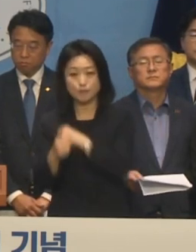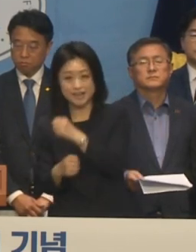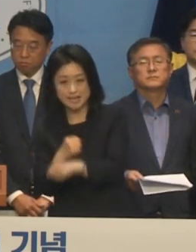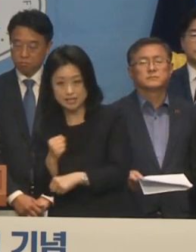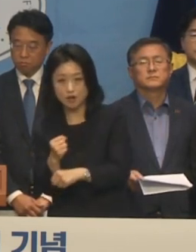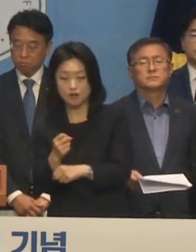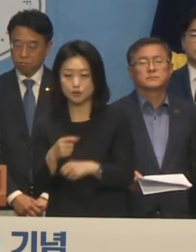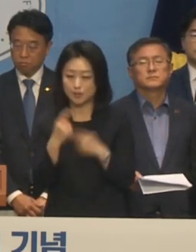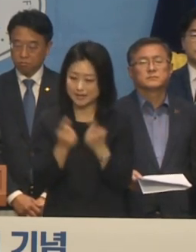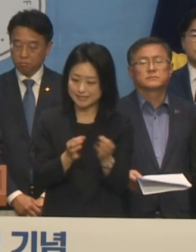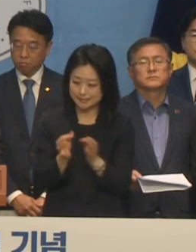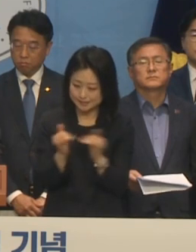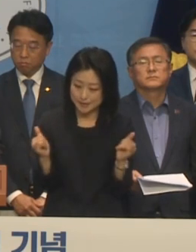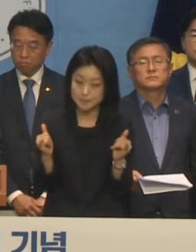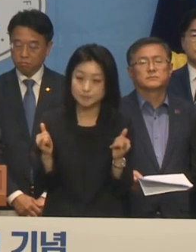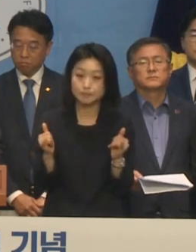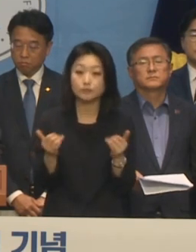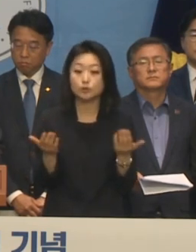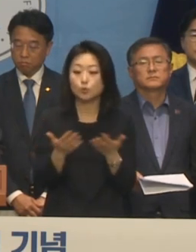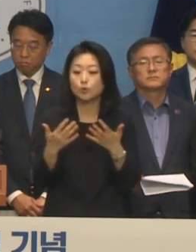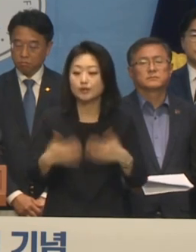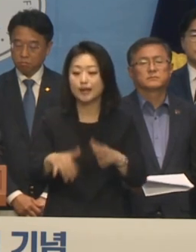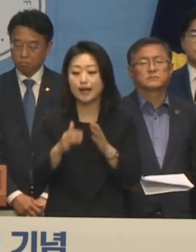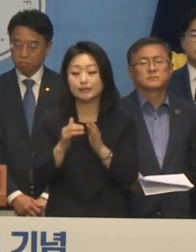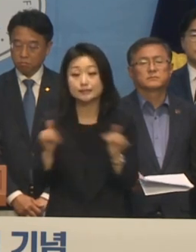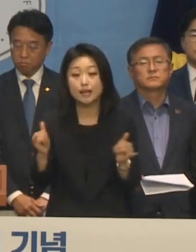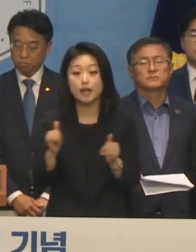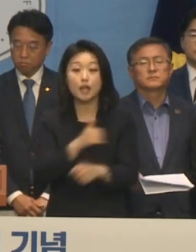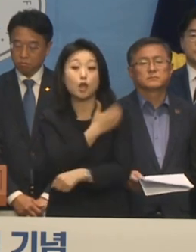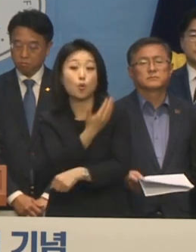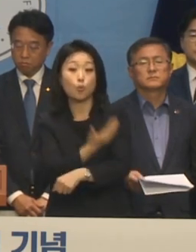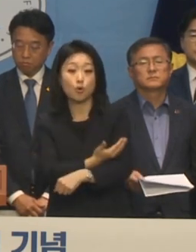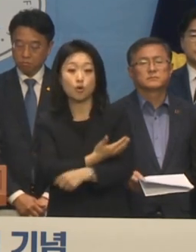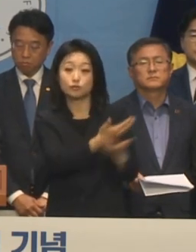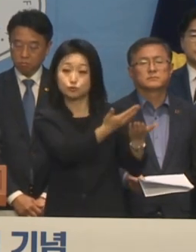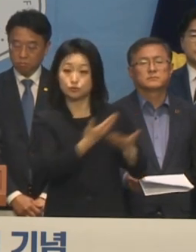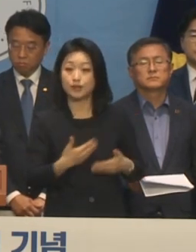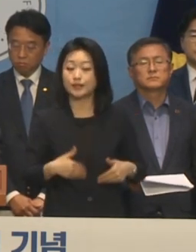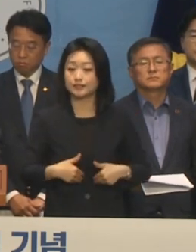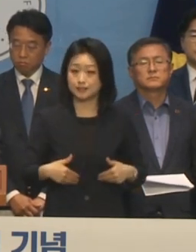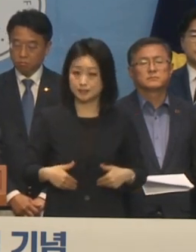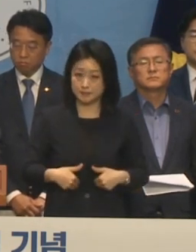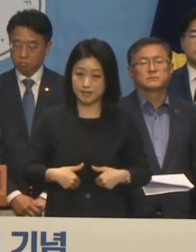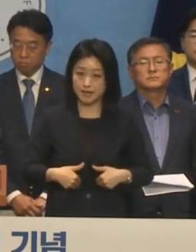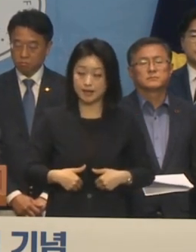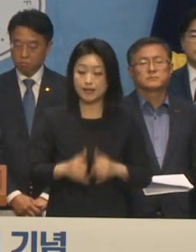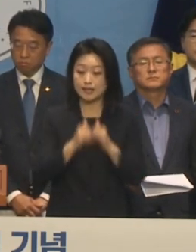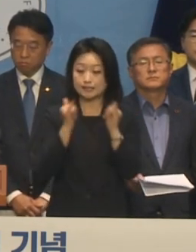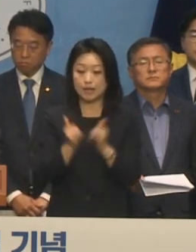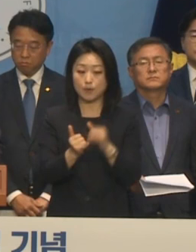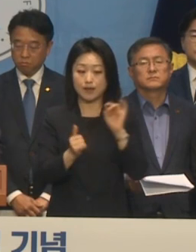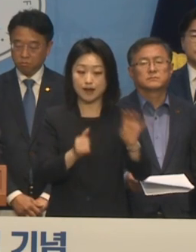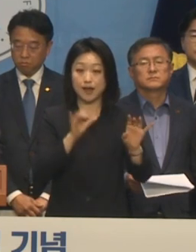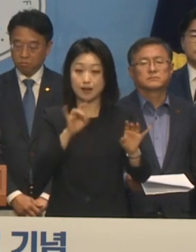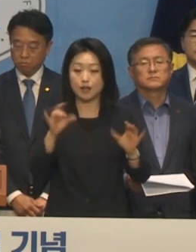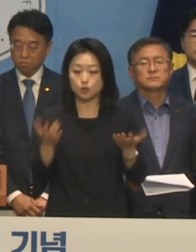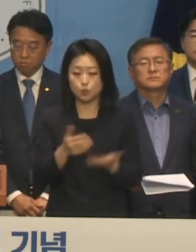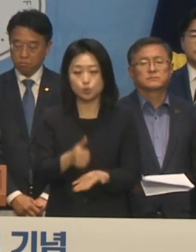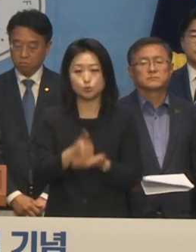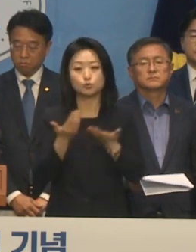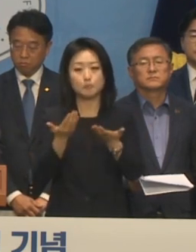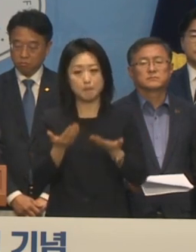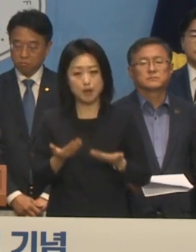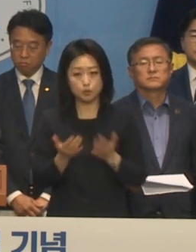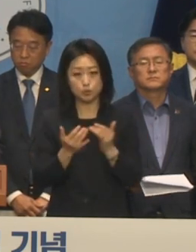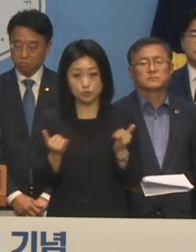작은 사업장 노동자 등 노동약자들의 정당한 권리를 확보해야 합니다. 사회 각 분야에서 노동이 존중받고